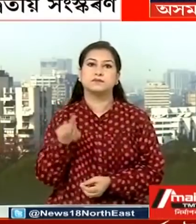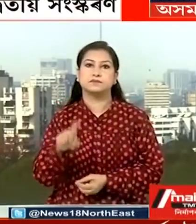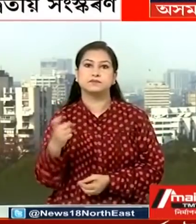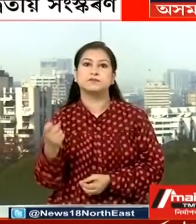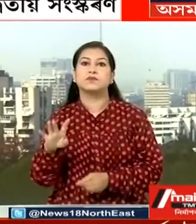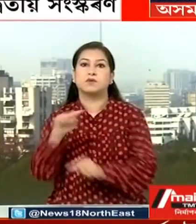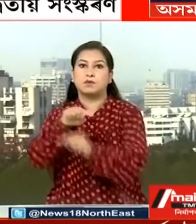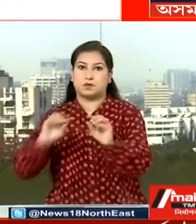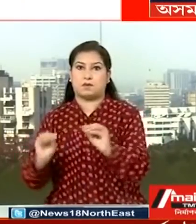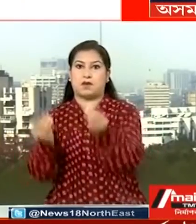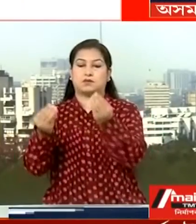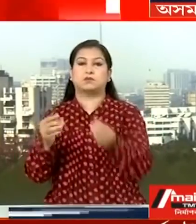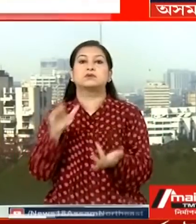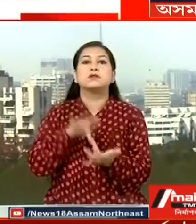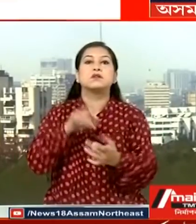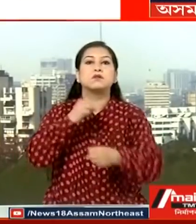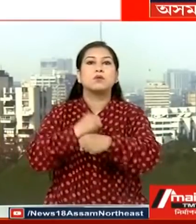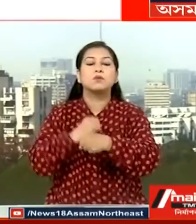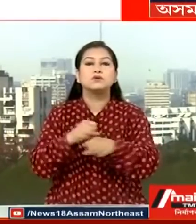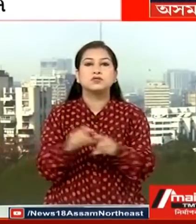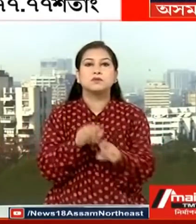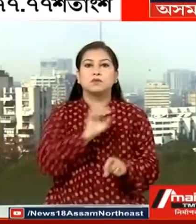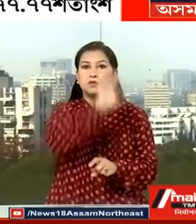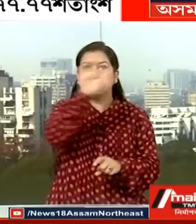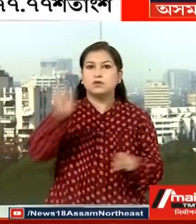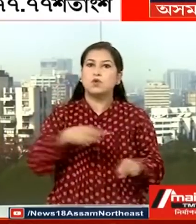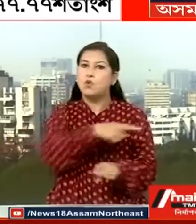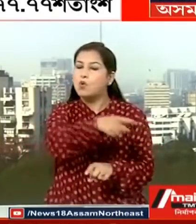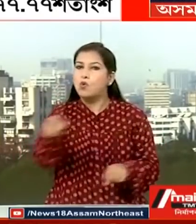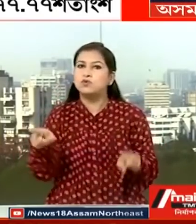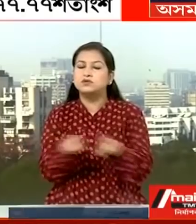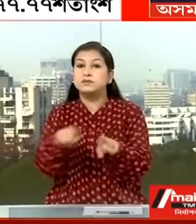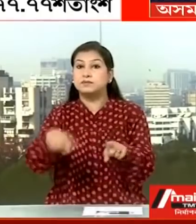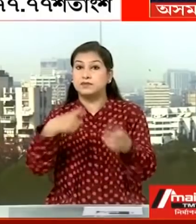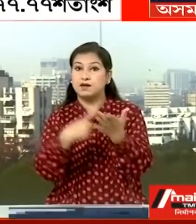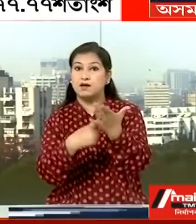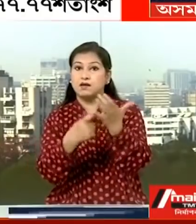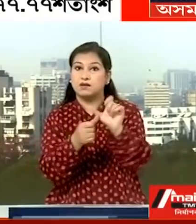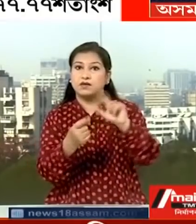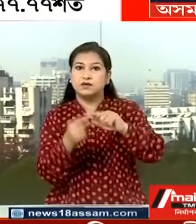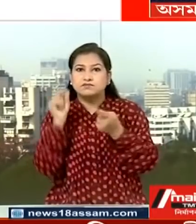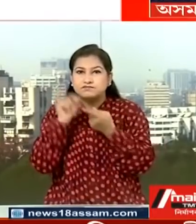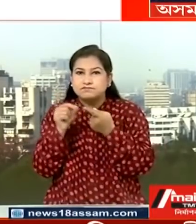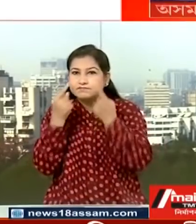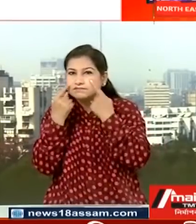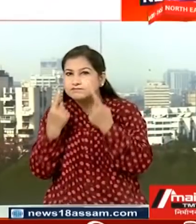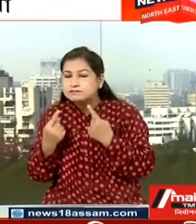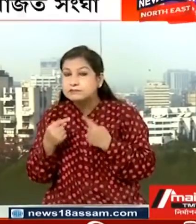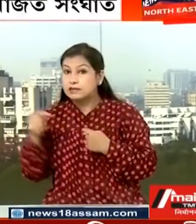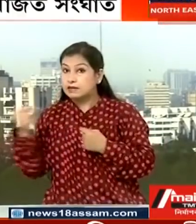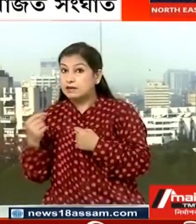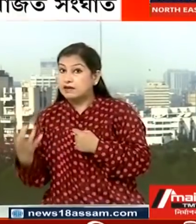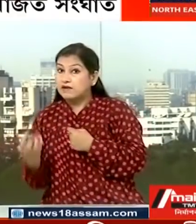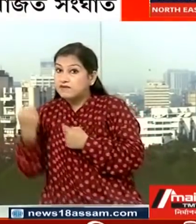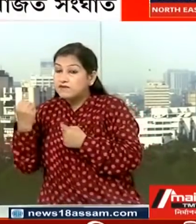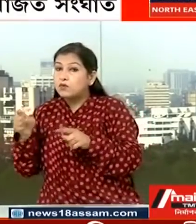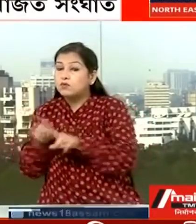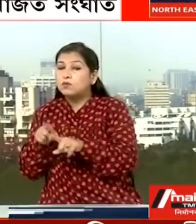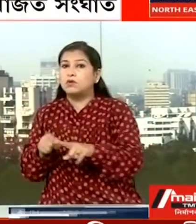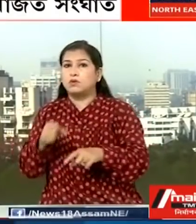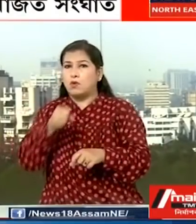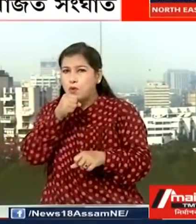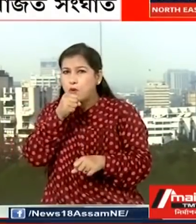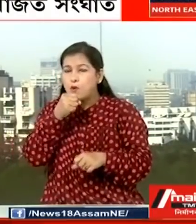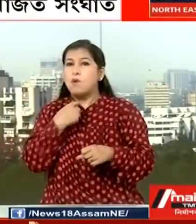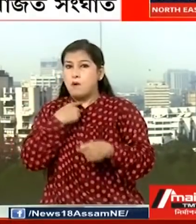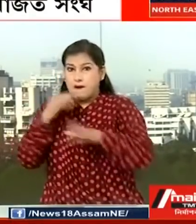77.74%। केंद्र सरकार ने राज्यों और केंद्र शासित प्रदेशों को रैपिड एंटीजन टेस्ट के द्वारा नेगेटिव आए सभी लक्षण वाले